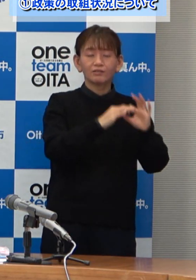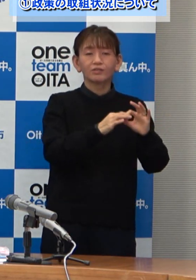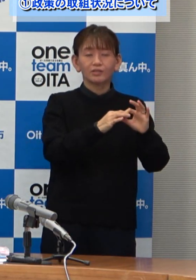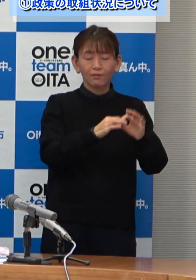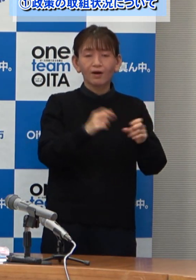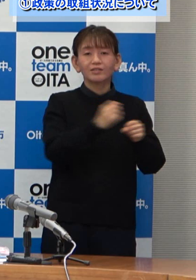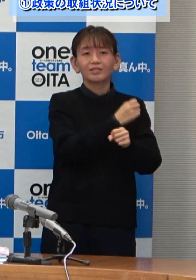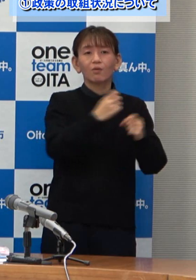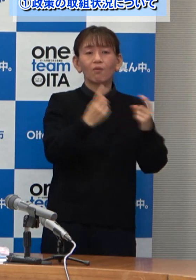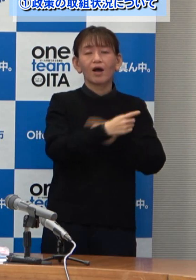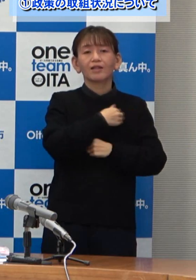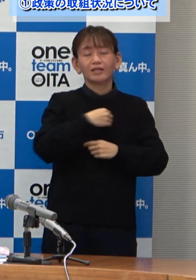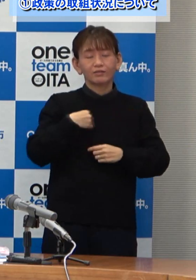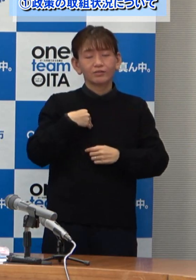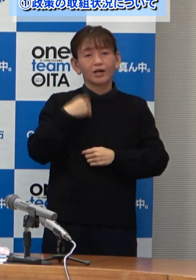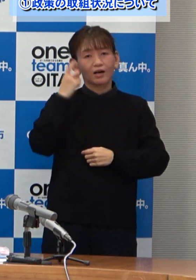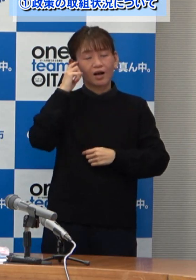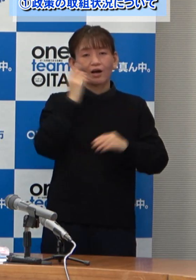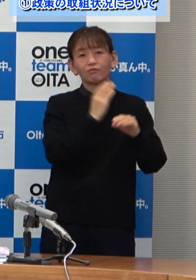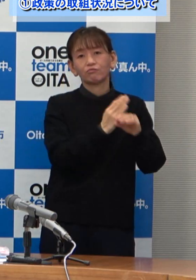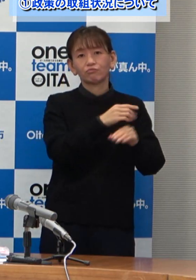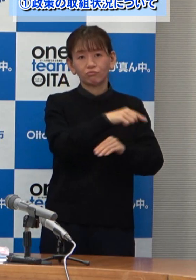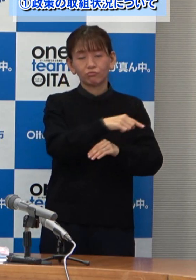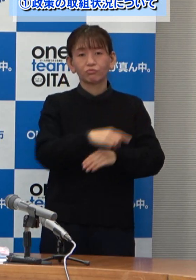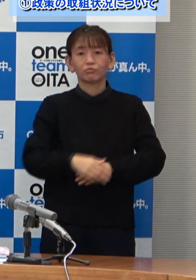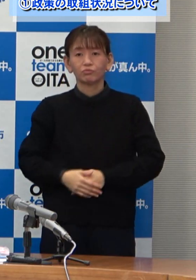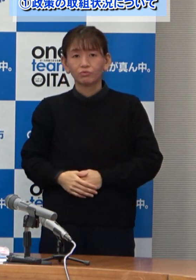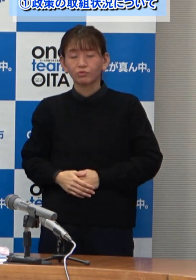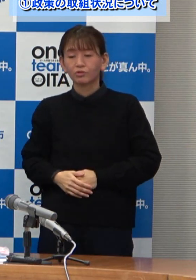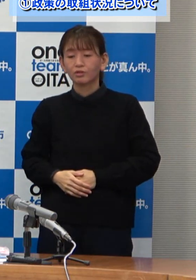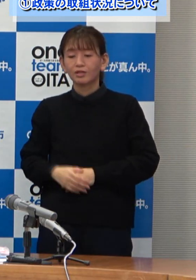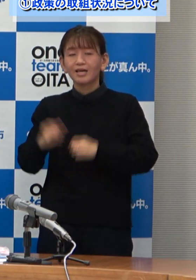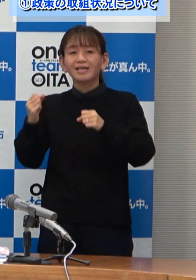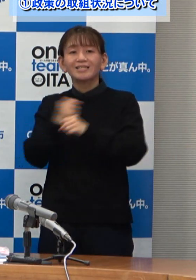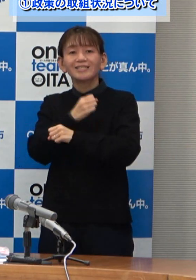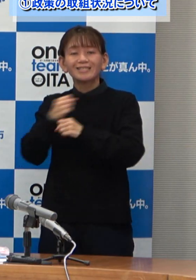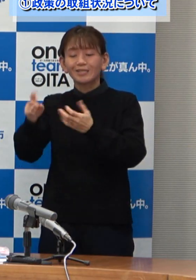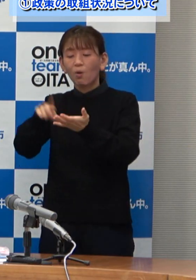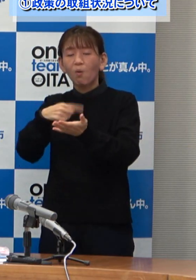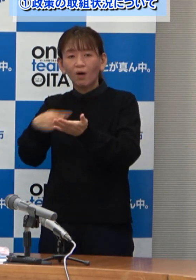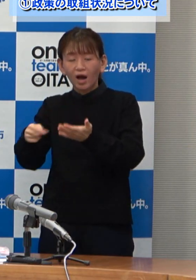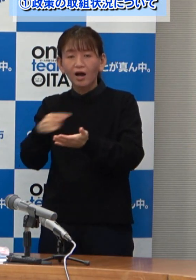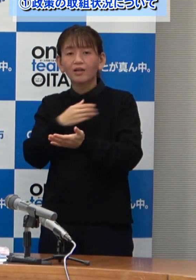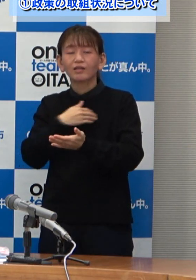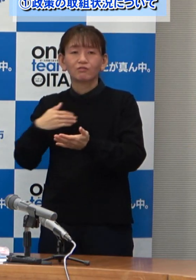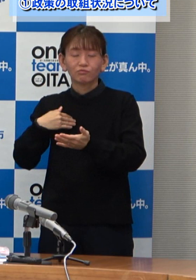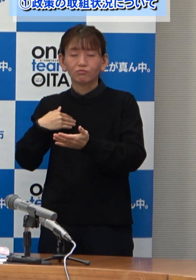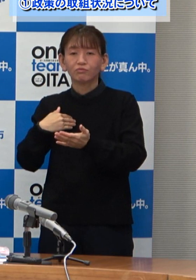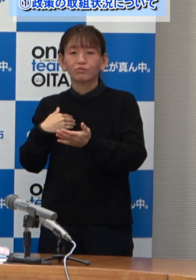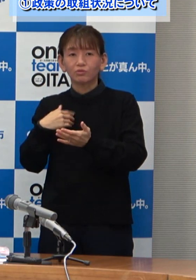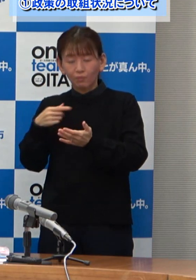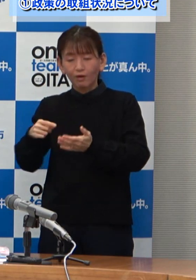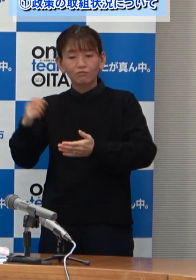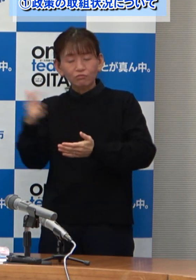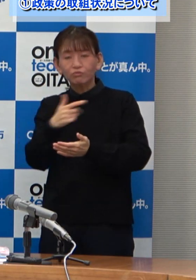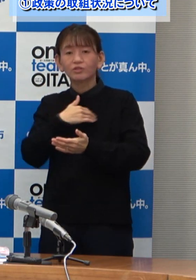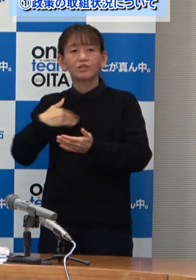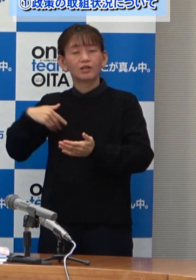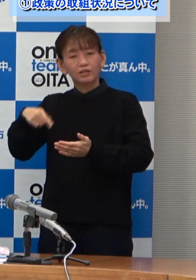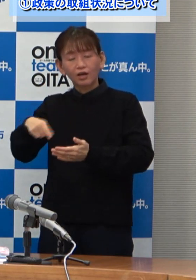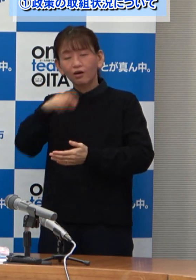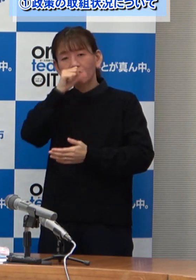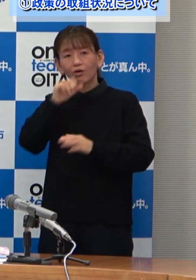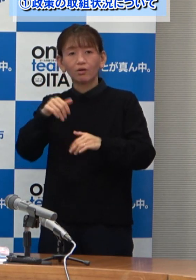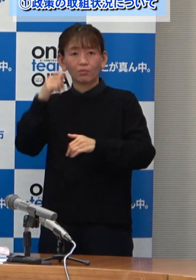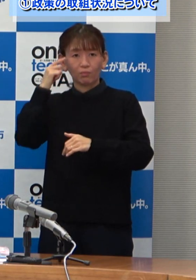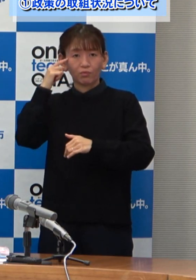え事業化できるものについては早期に着手できたのではないかと私自身は思ってますえ検討中の取り組みについ